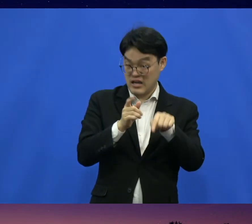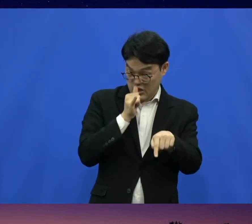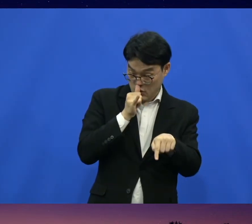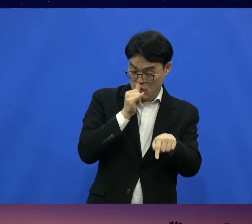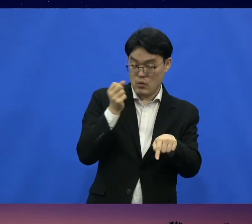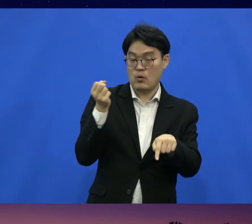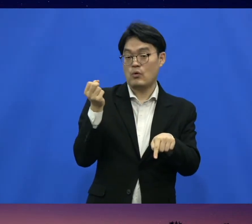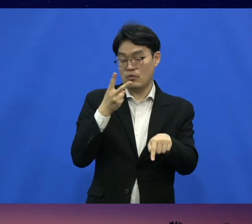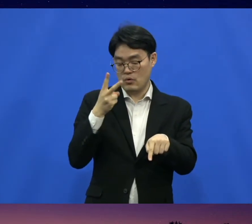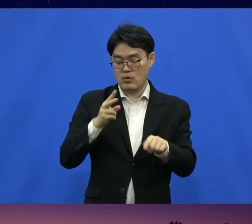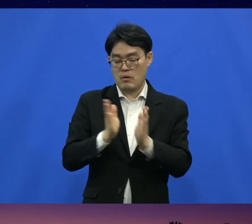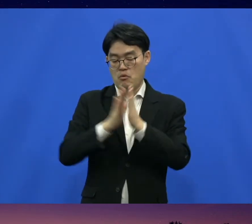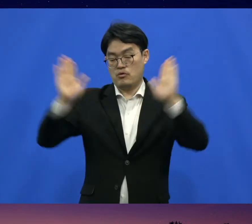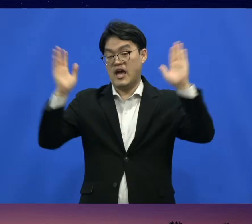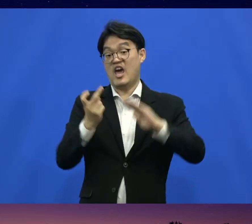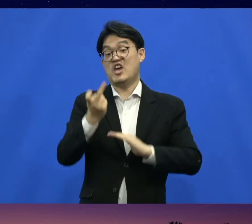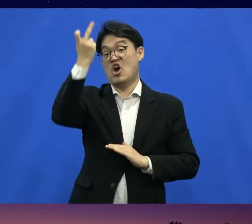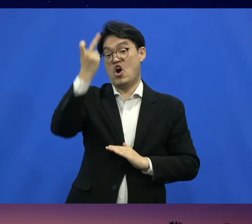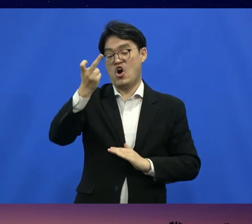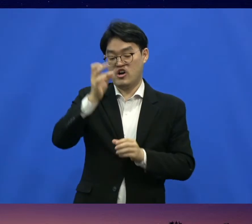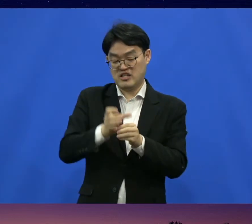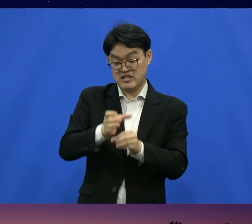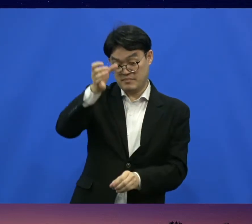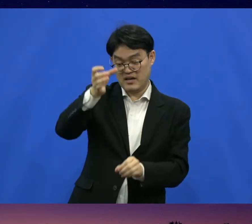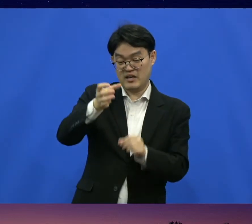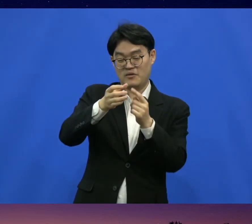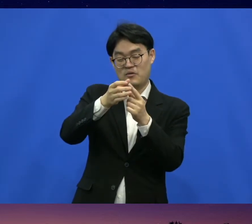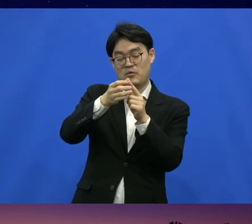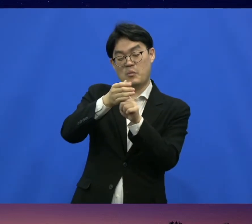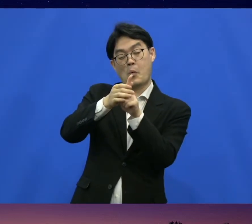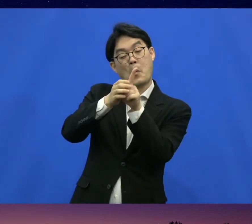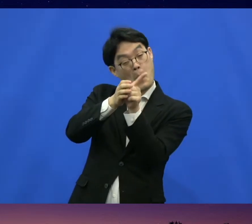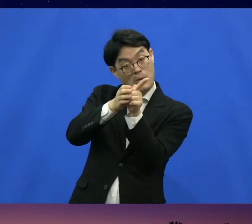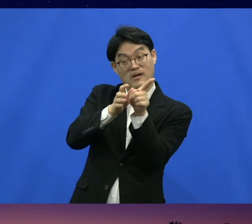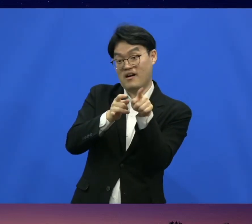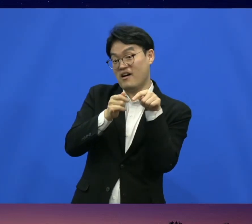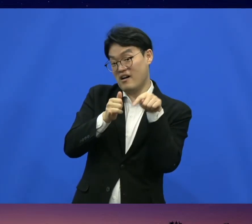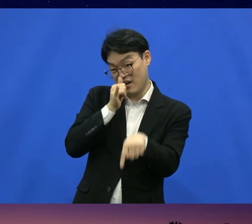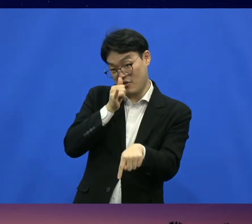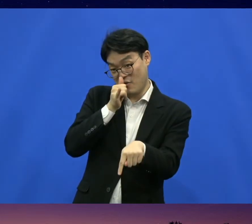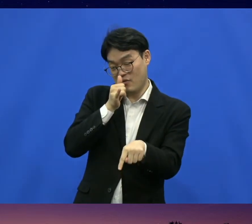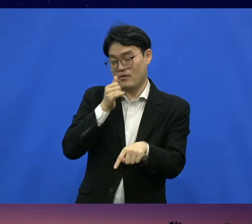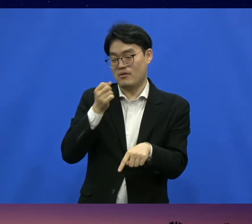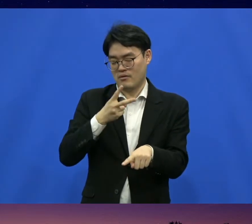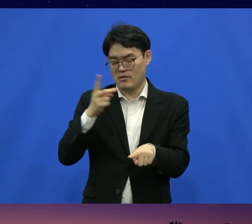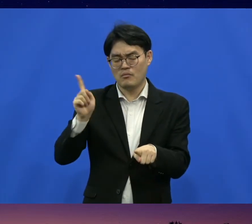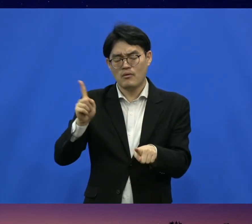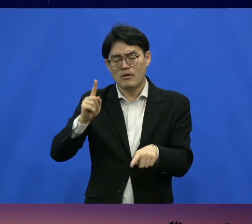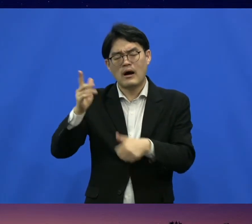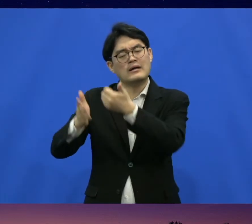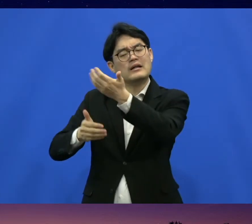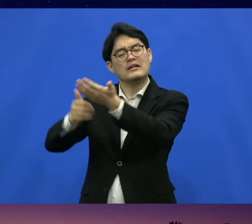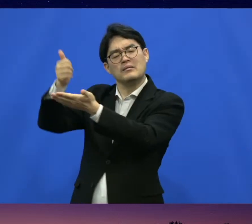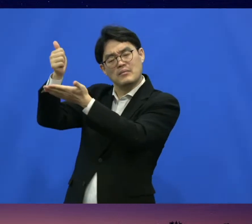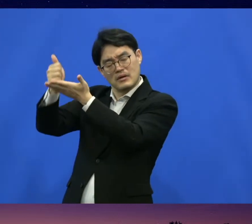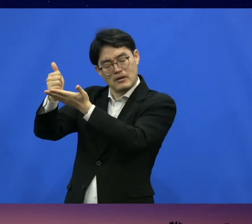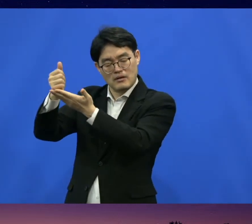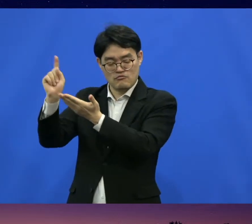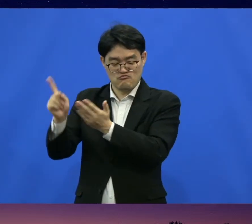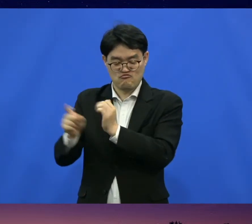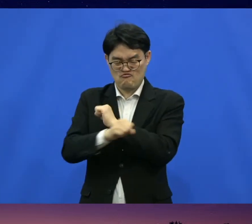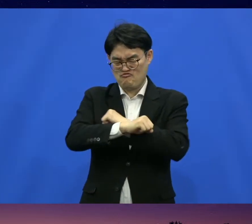아론의 그 상난 싹이 난 그 지팡이가 들어있어요. 광야를 지날 때 하나님의 은혜를 이렇게 기억하도록